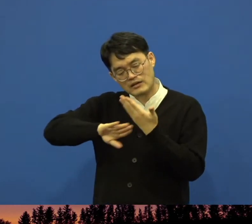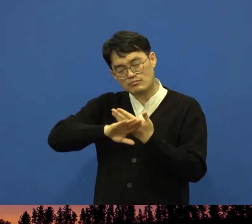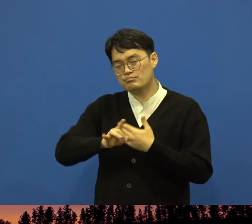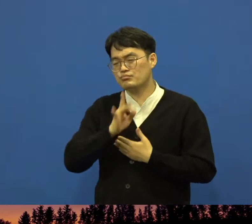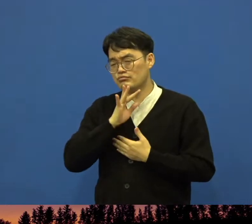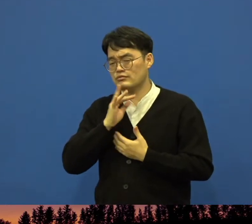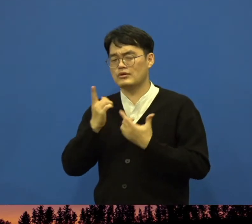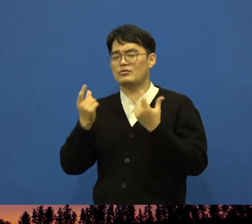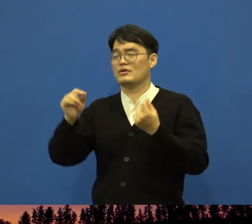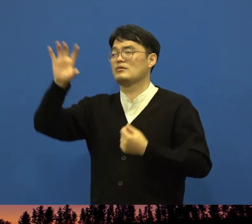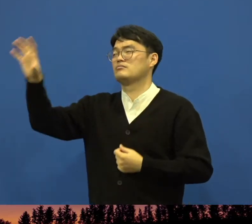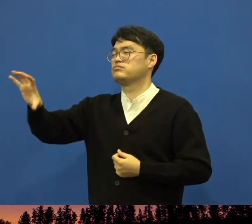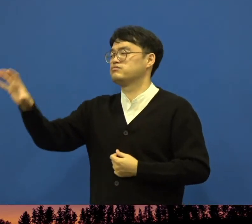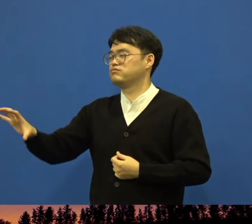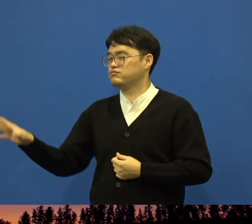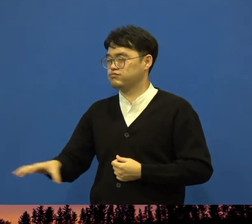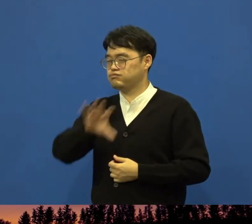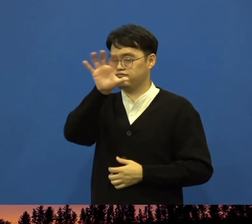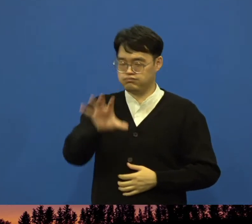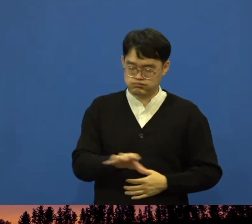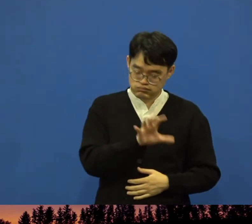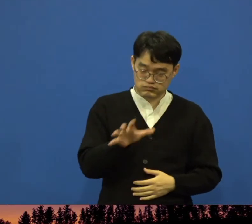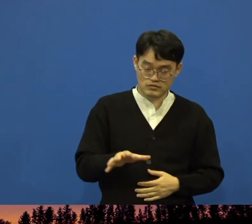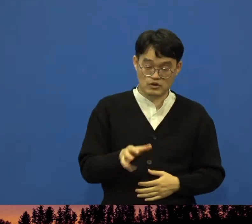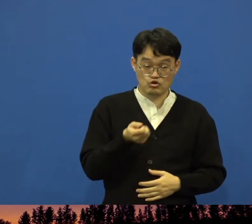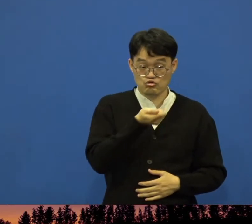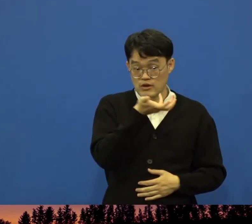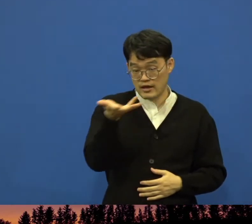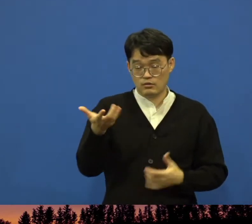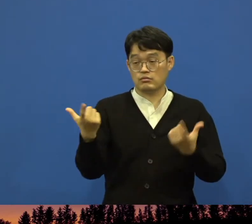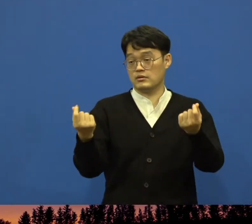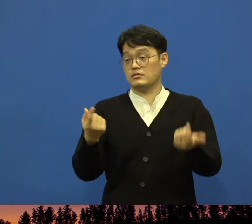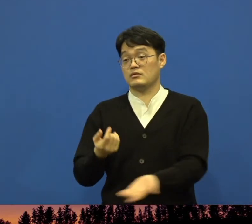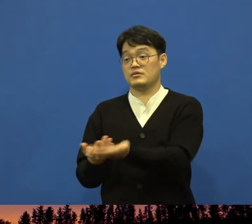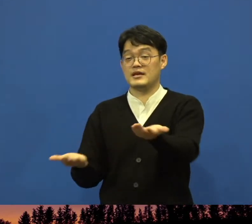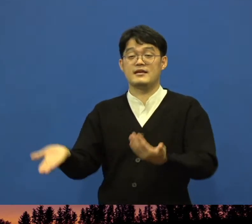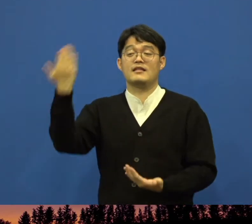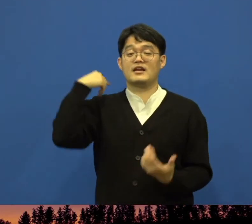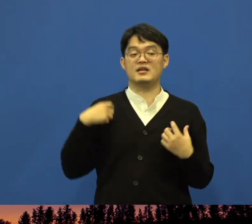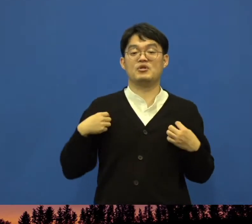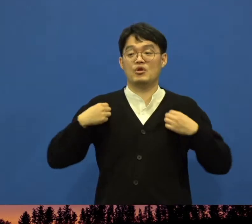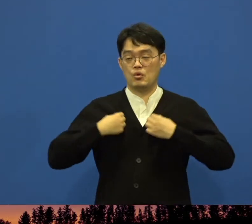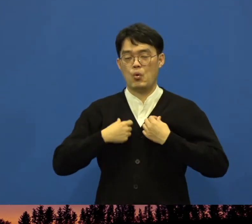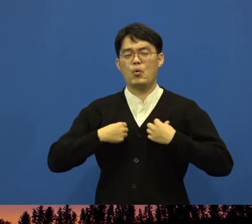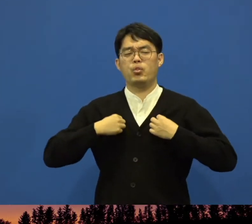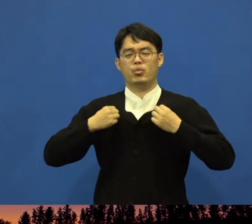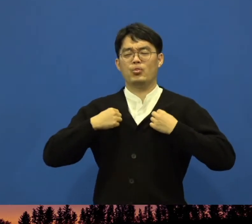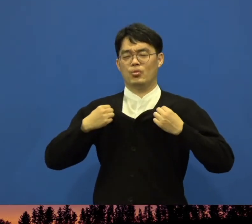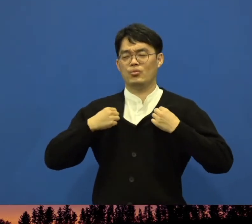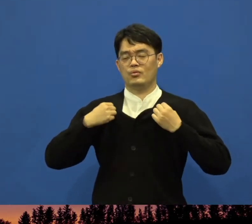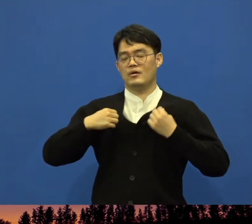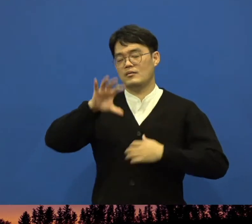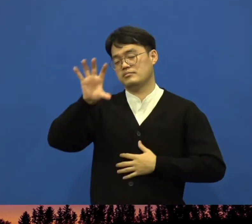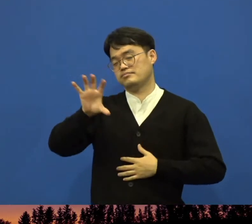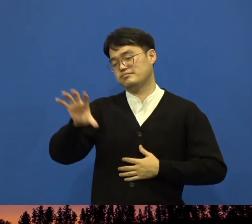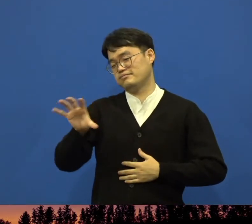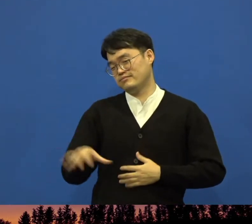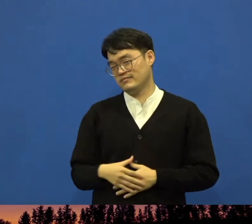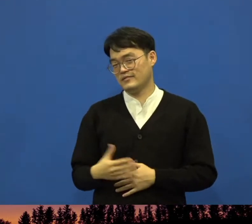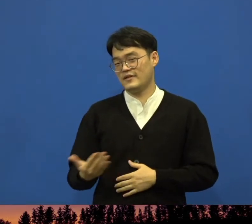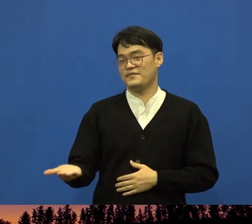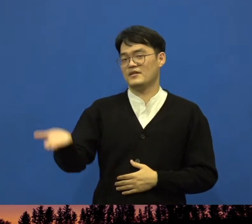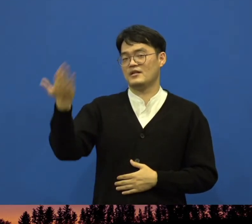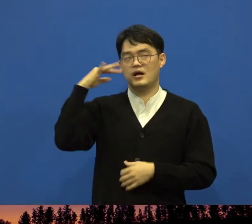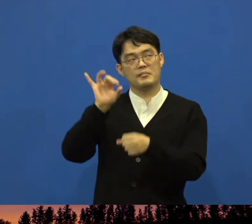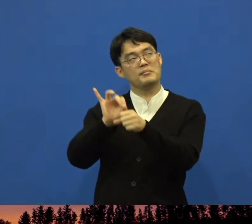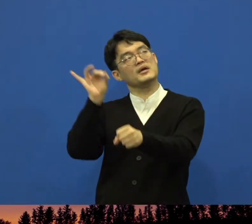거예요. 뭐 유행도 마찬가지. 옛날에 입었던 것들. 여러분, 옛날에 우리 뭐 이렇게 아주 오랜 한